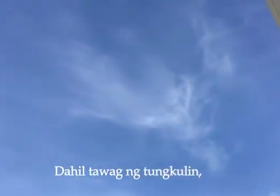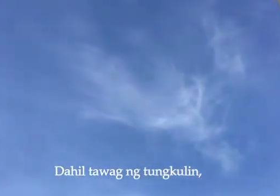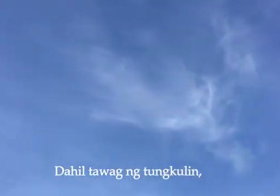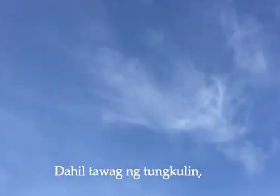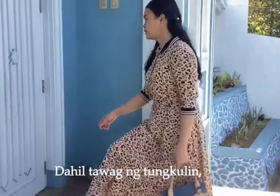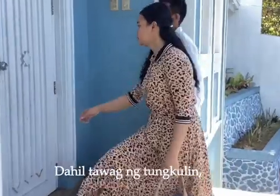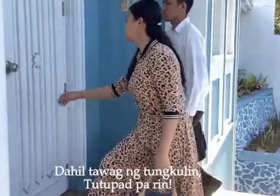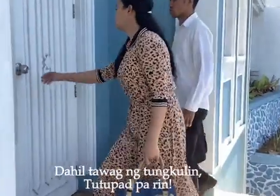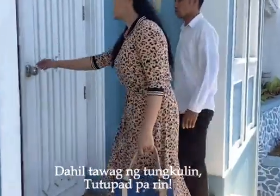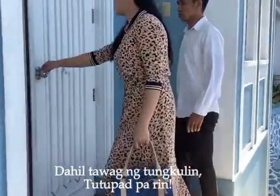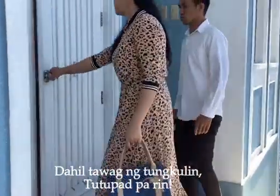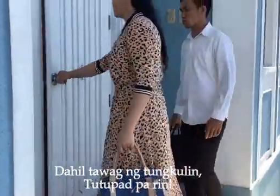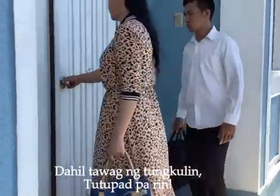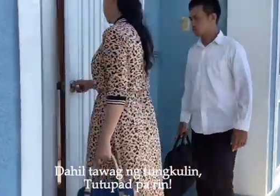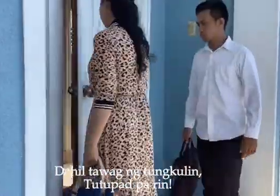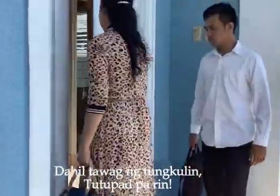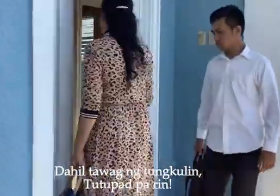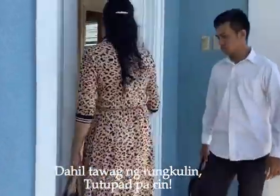tungkulin, tutupad pa rin.